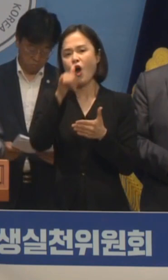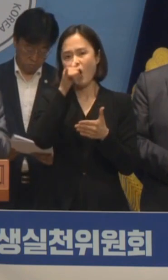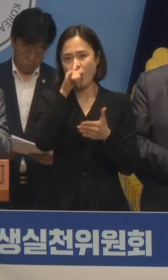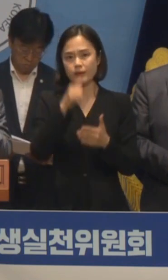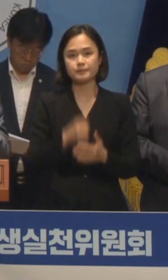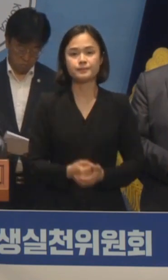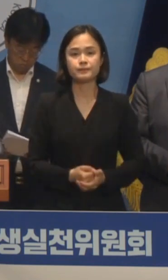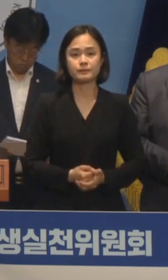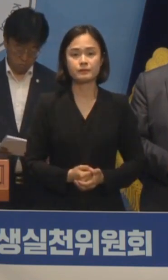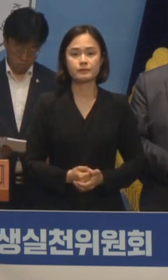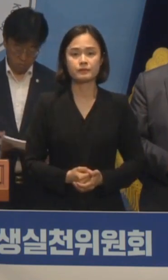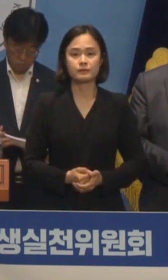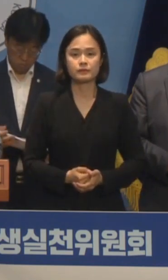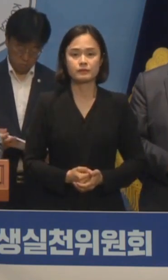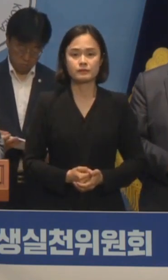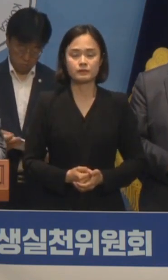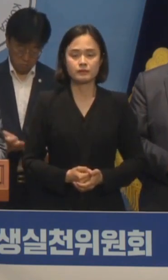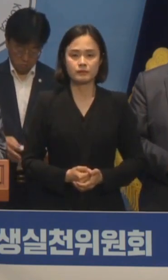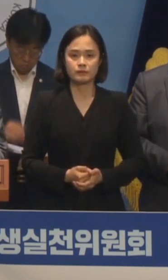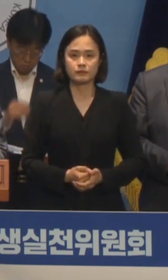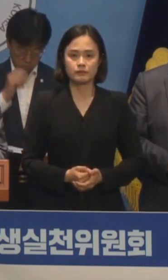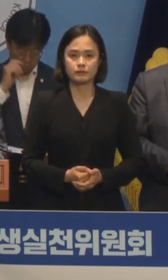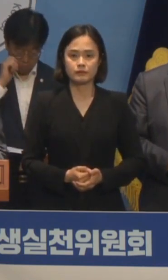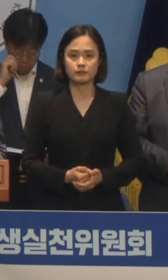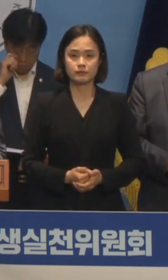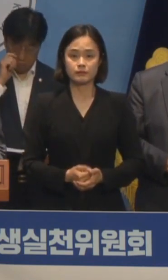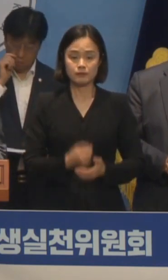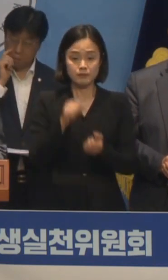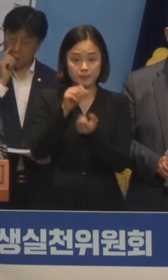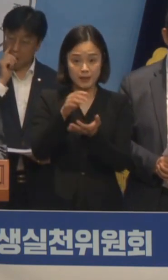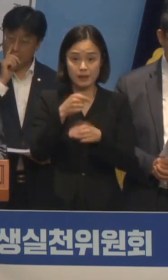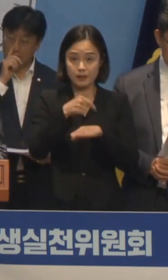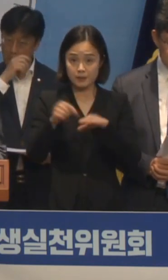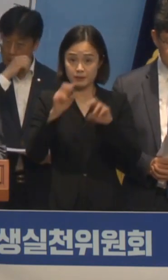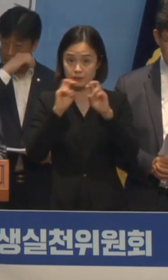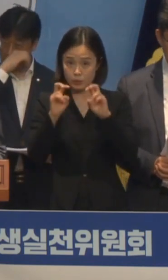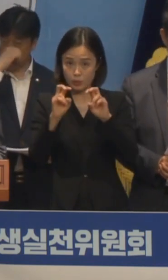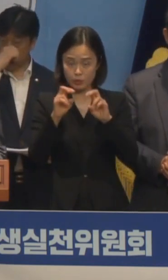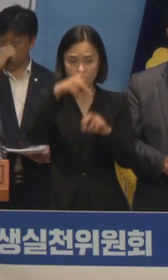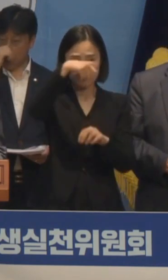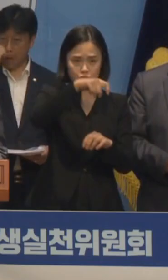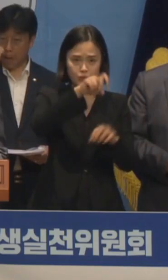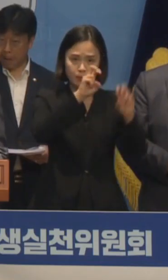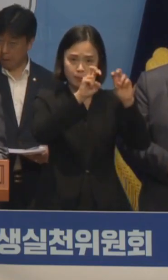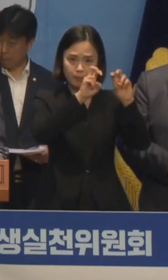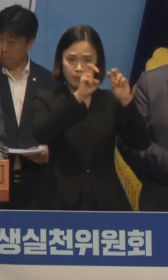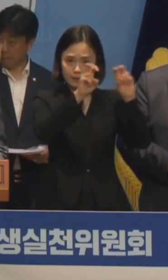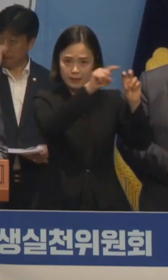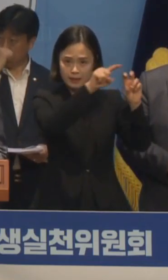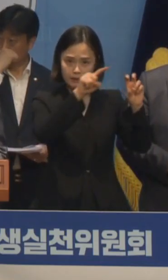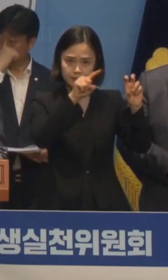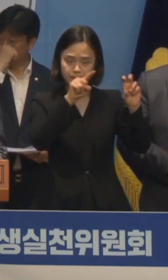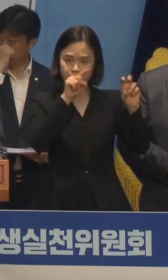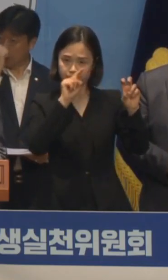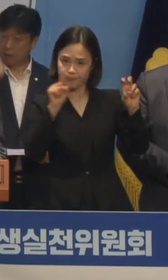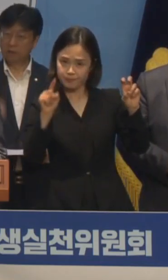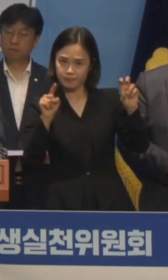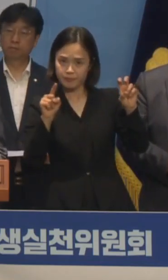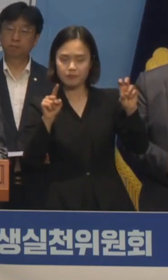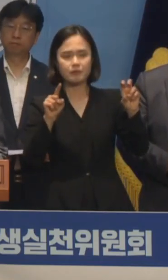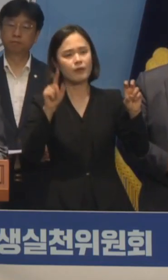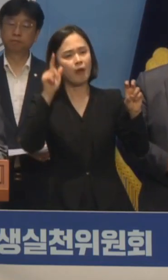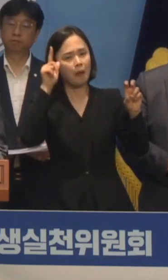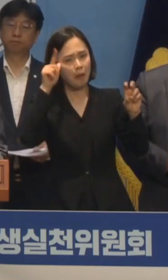네, 평택시병 국회의원 김현정입니다. 배달의 민족도 쿠팡의 시장 교란 행위로 인해 어쩔 수 없이